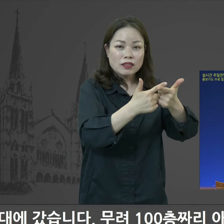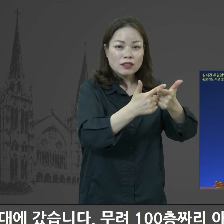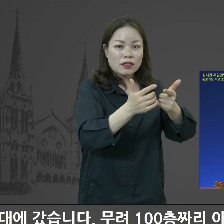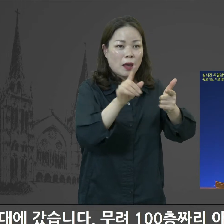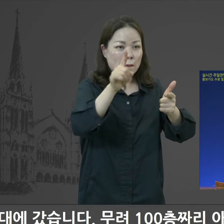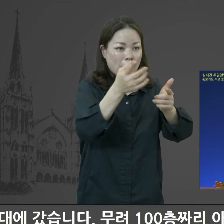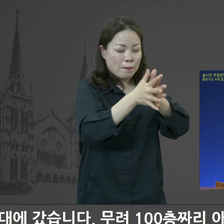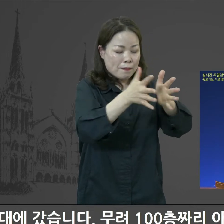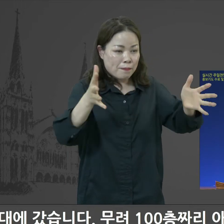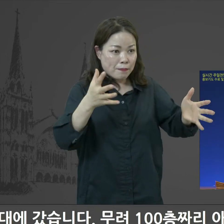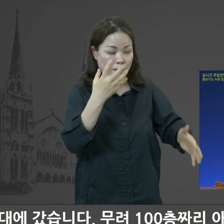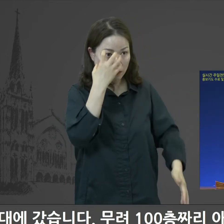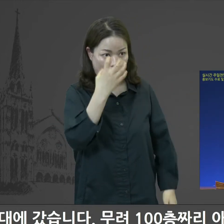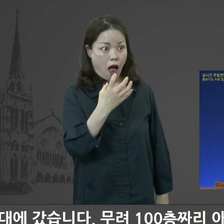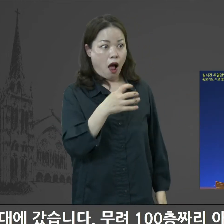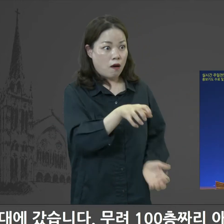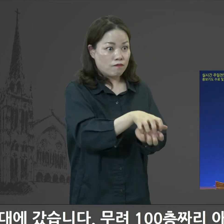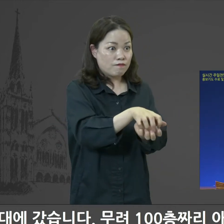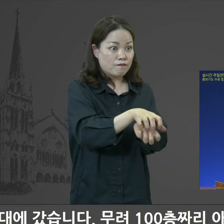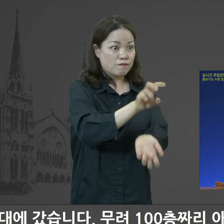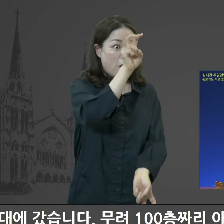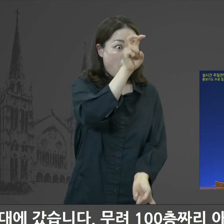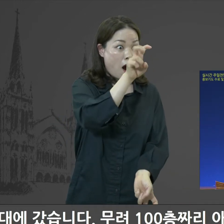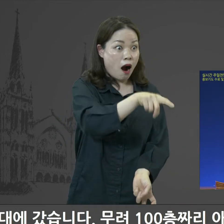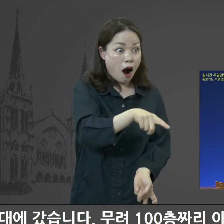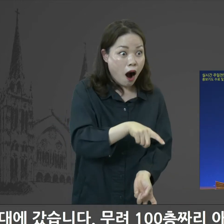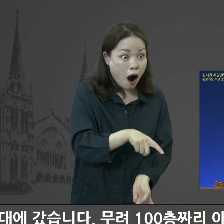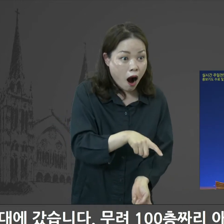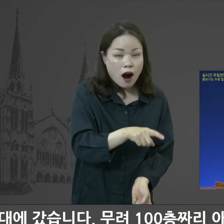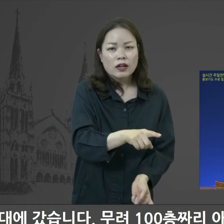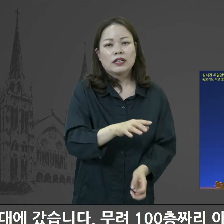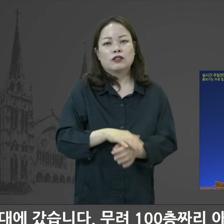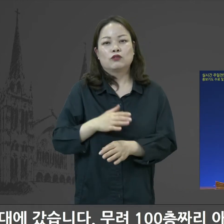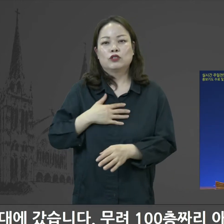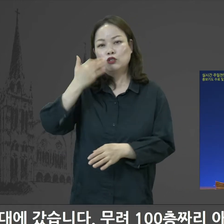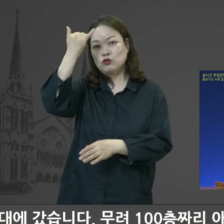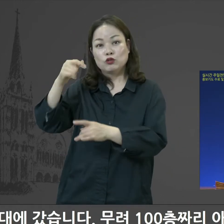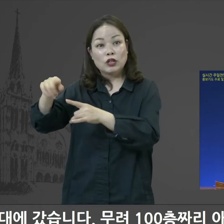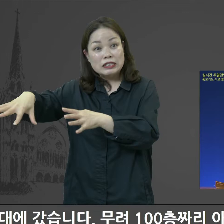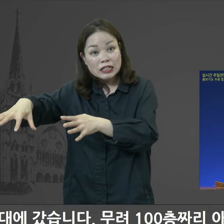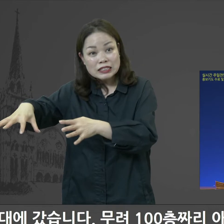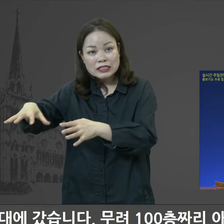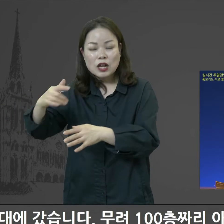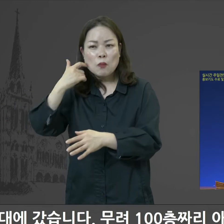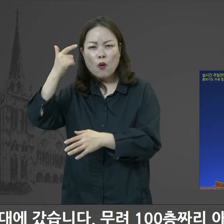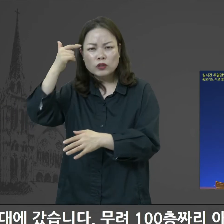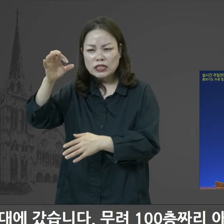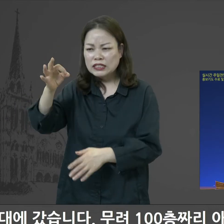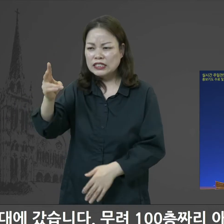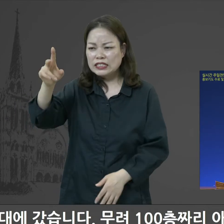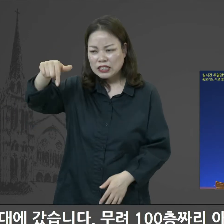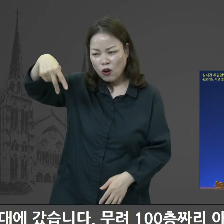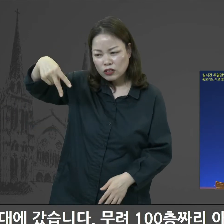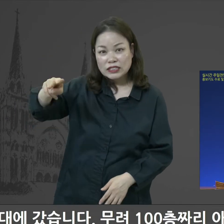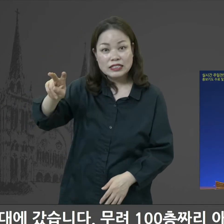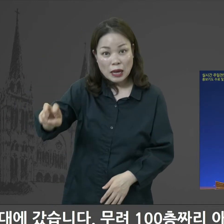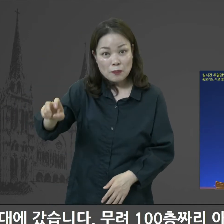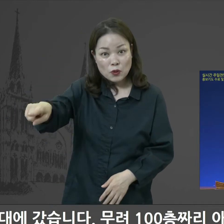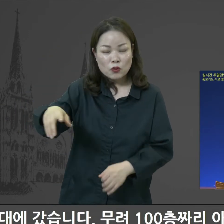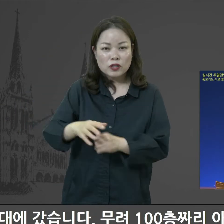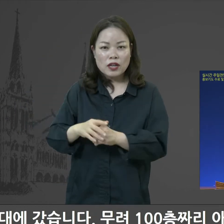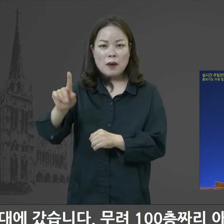쩍 벌어졌습니다. 만약 제가 역삼동에 부산보다 더 높은